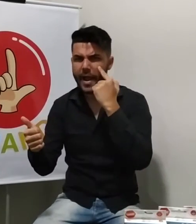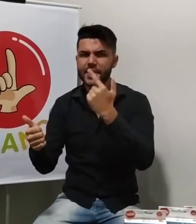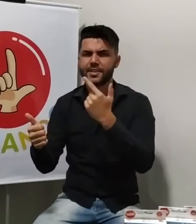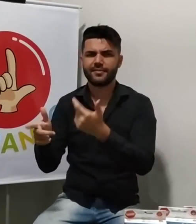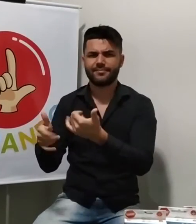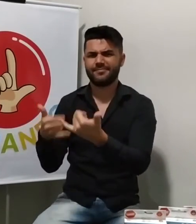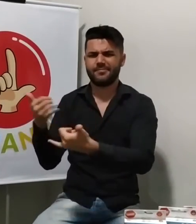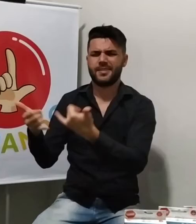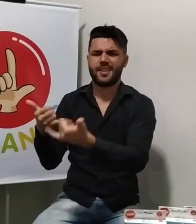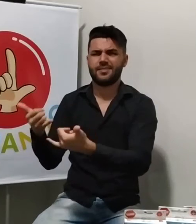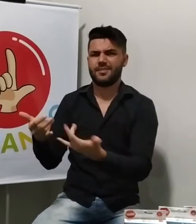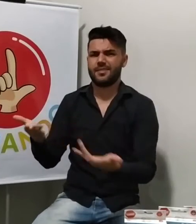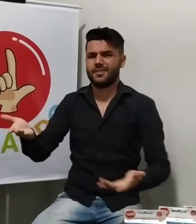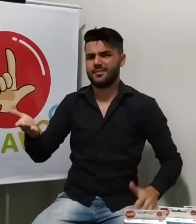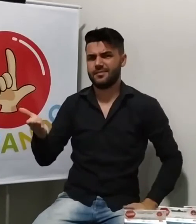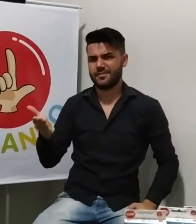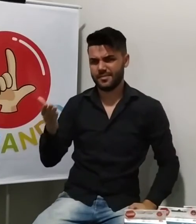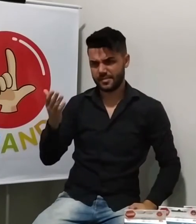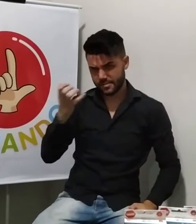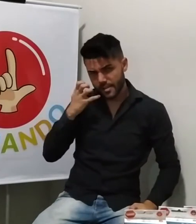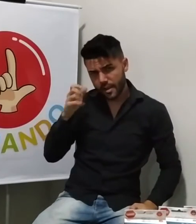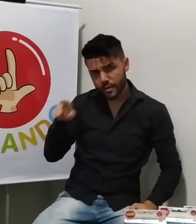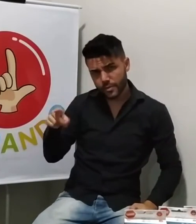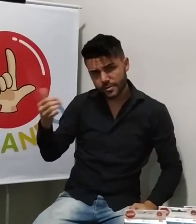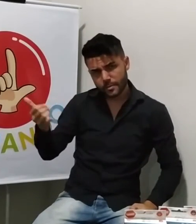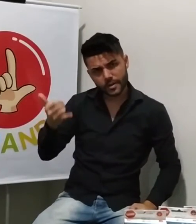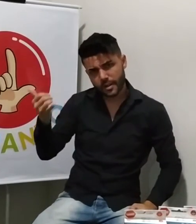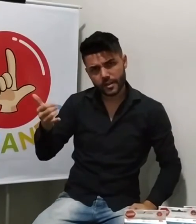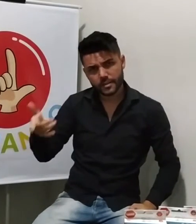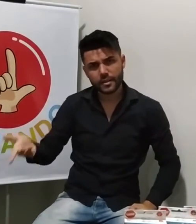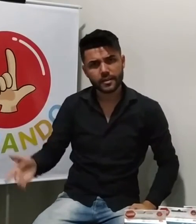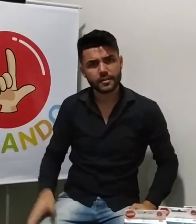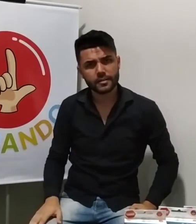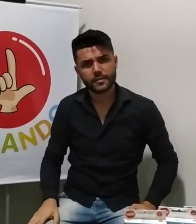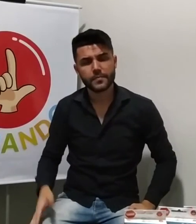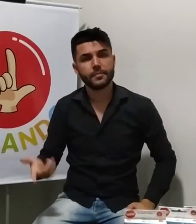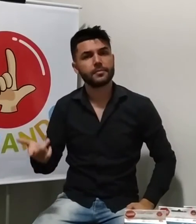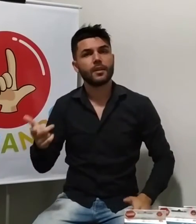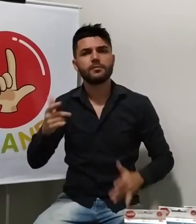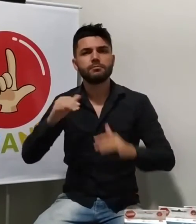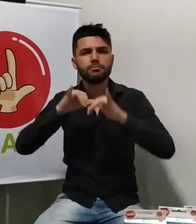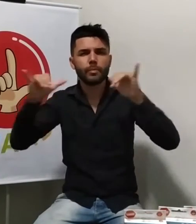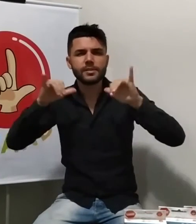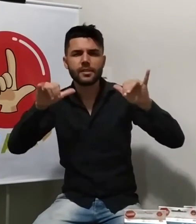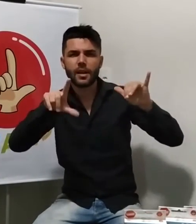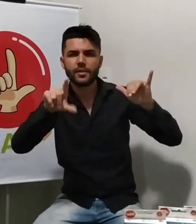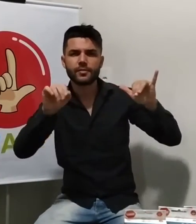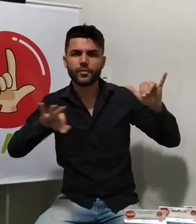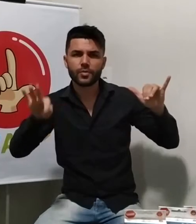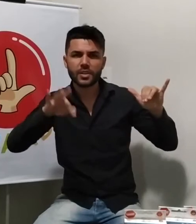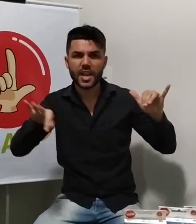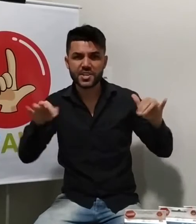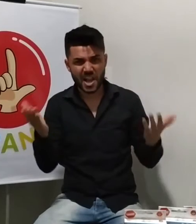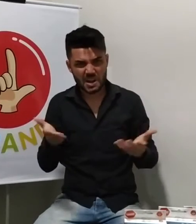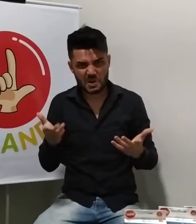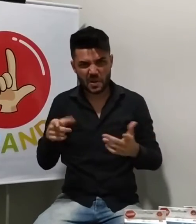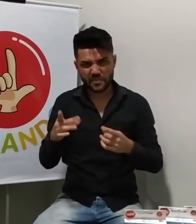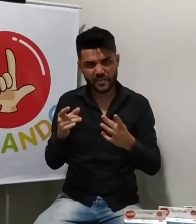Buenos Aires. Que eu falei, cara, tem uma janela de oportunidade aí e eu vou escalar o quanto antes. A minha estratégia é, eu vou fincar a bandeira e vou ser o